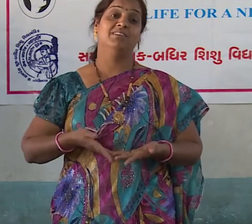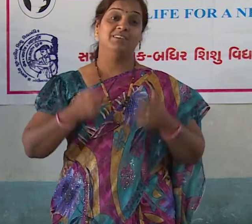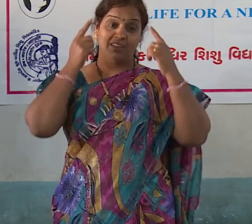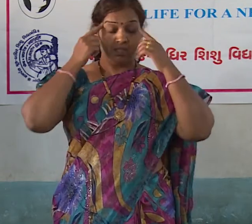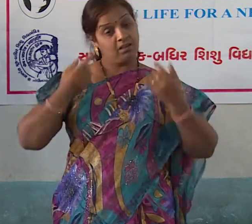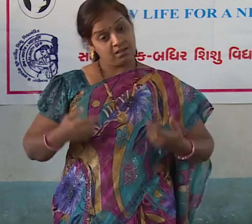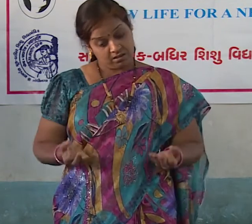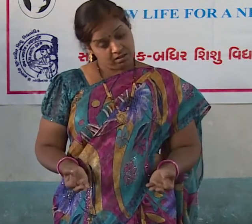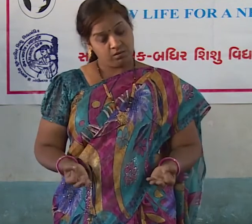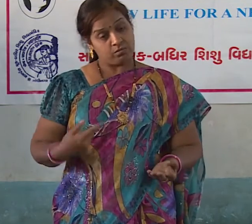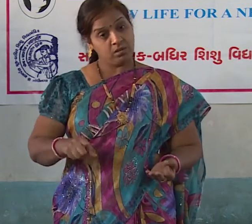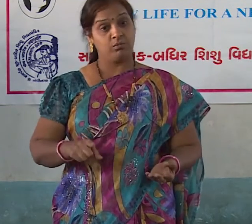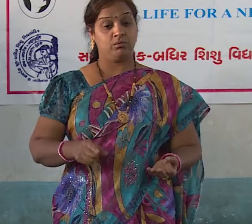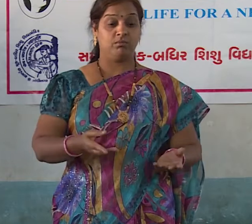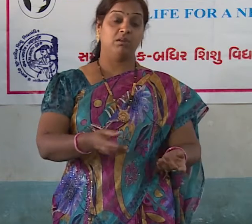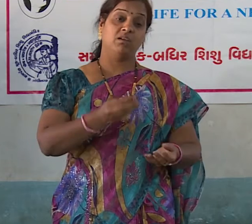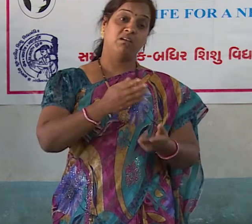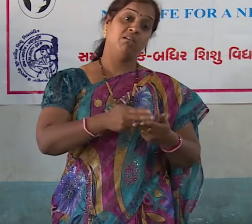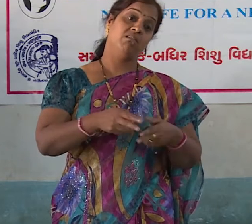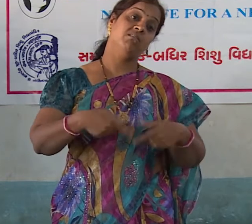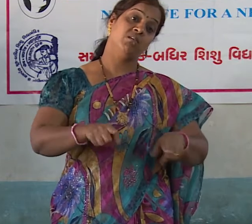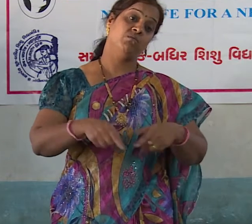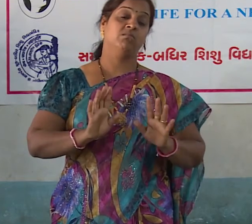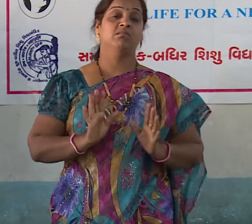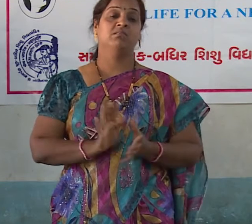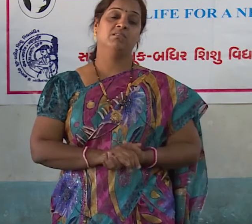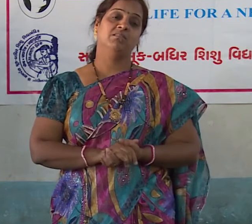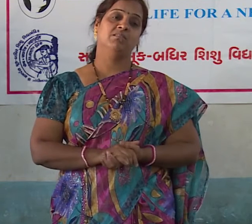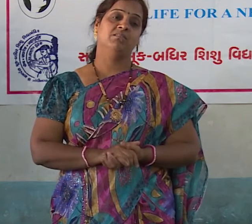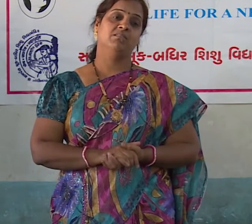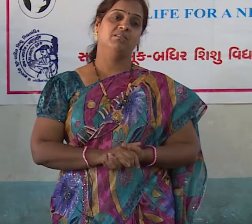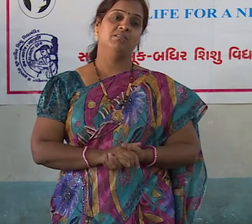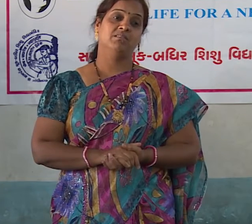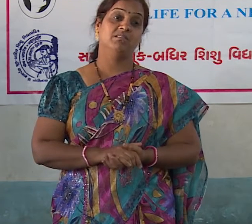उधर ऑफिस रूम खोल दिया भाई ने, और उधर बहन जी ने किचन रूम खोल दिया।